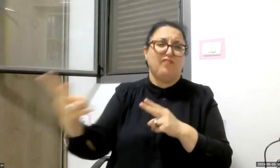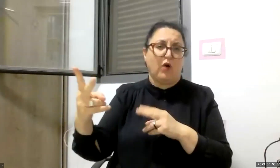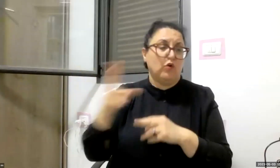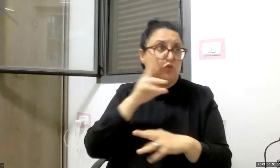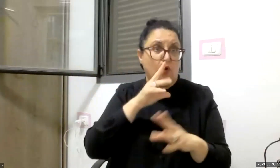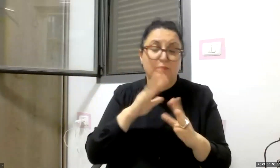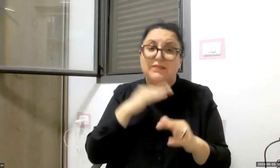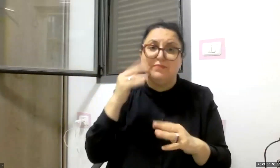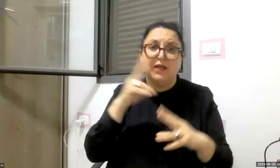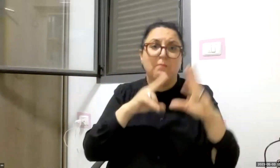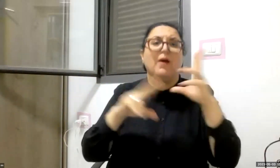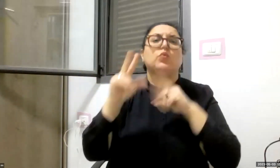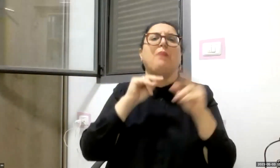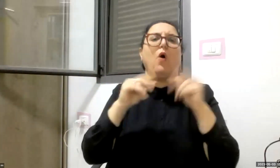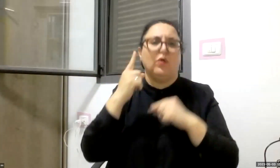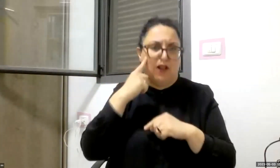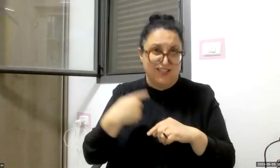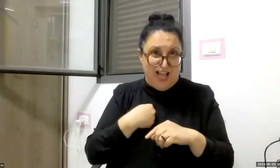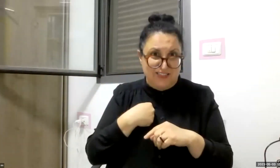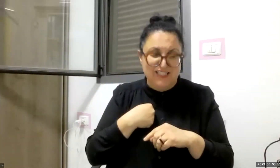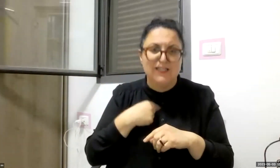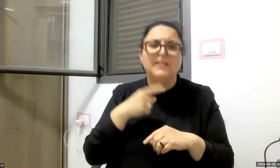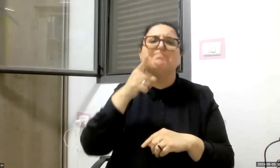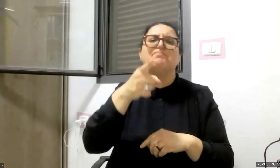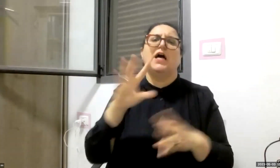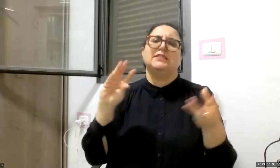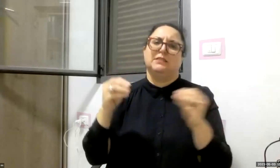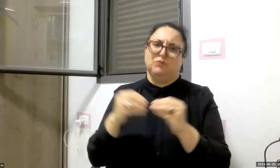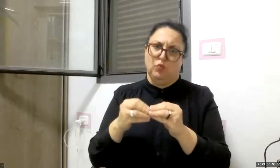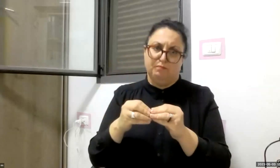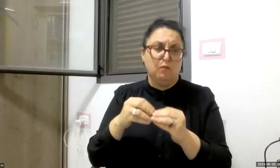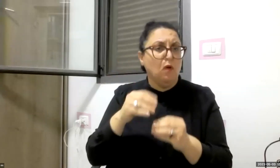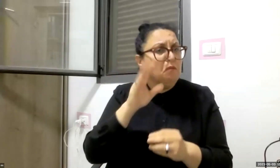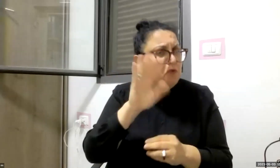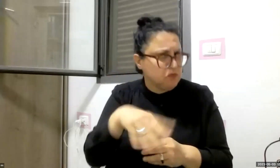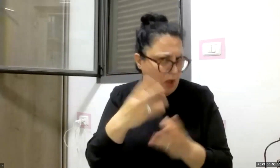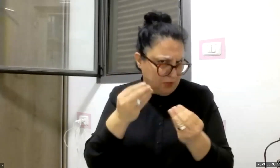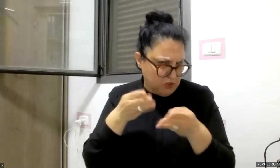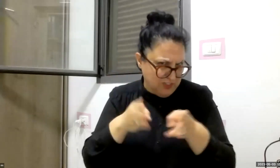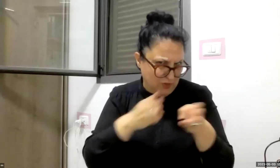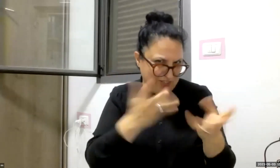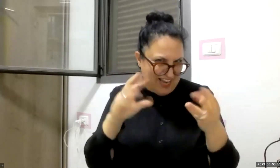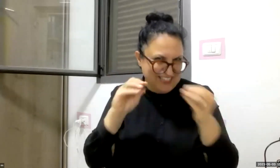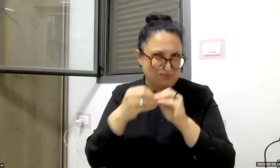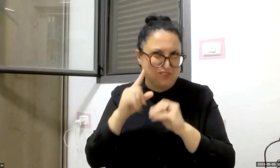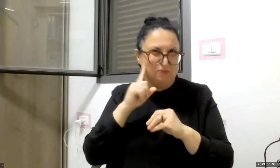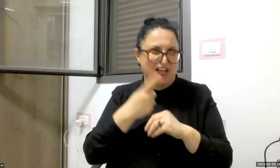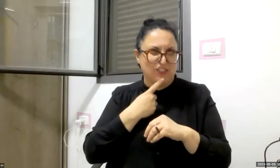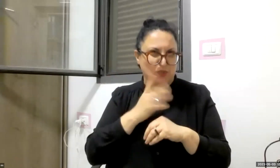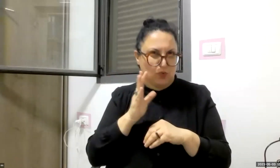השמיעתניות הכי מובהקות לדעתי זה הצמצום ויש הרבה מאוד שיטות איך